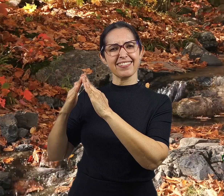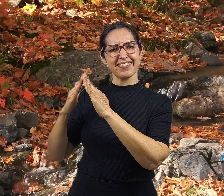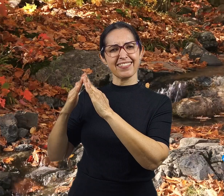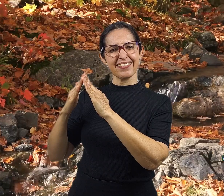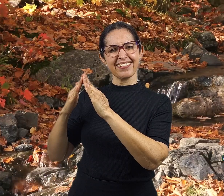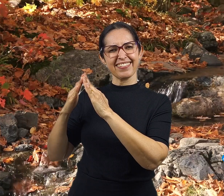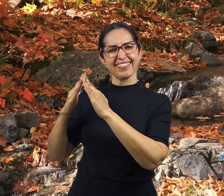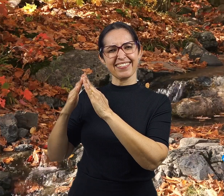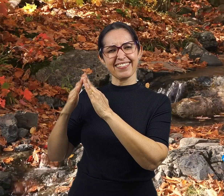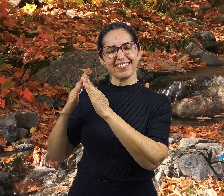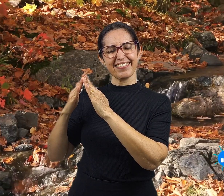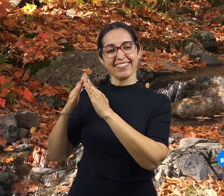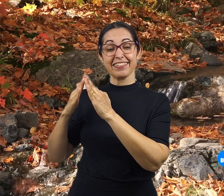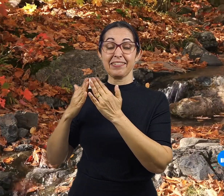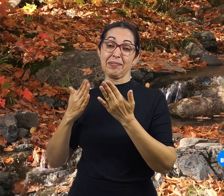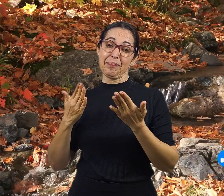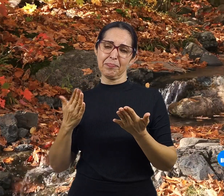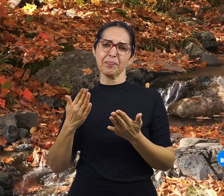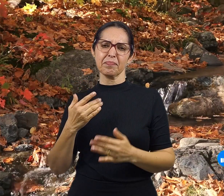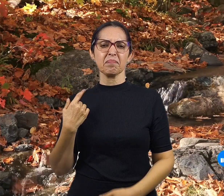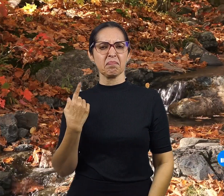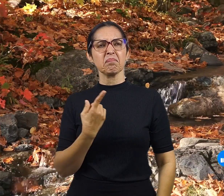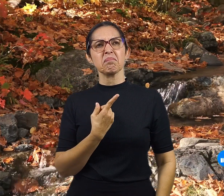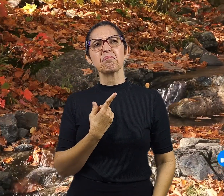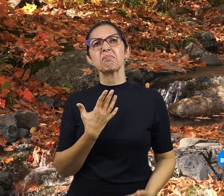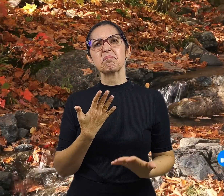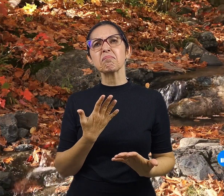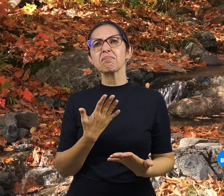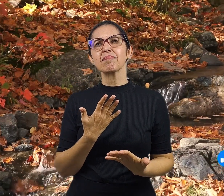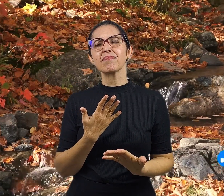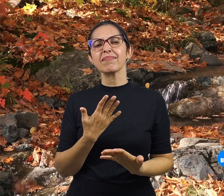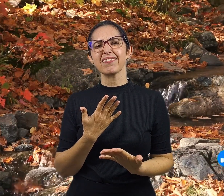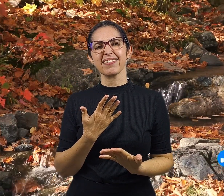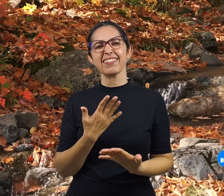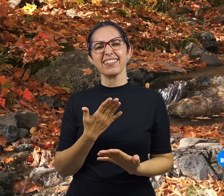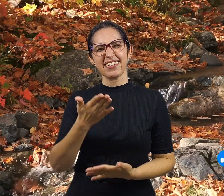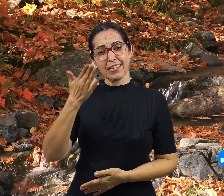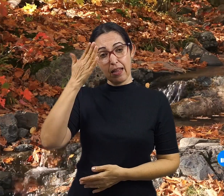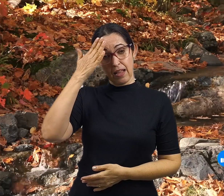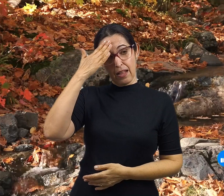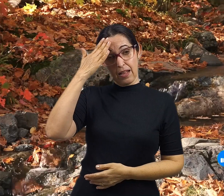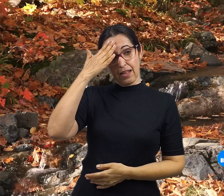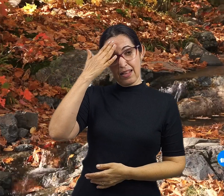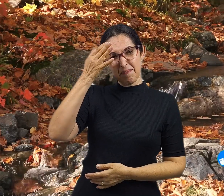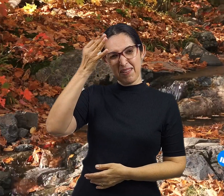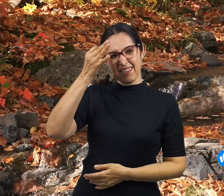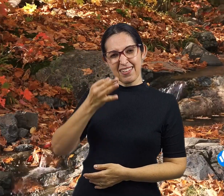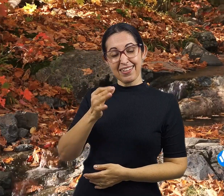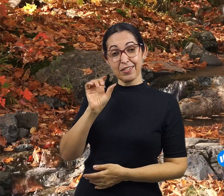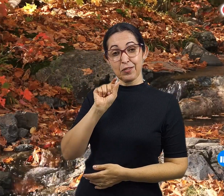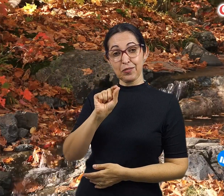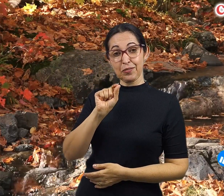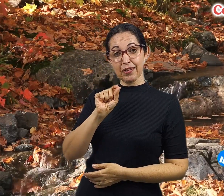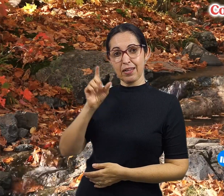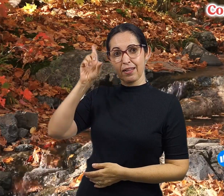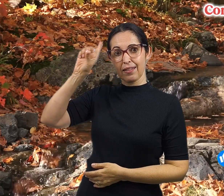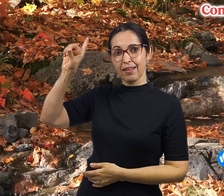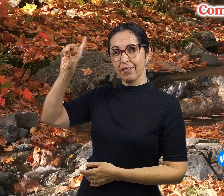casa de Deus. E nós podemos dizer com toda certeza que Ele vai satisfazer a nossa alma com a